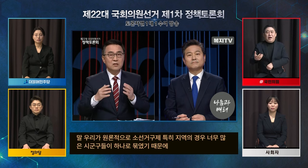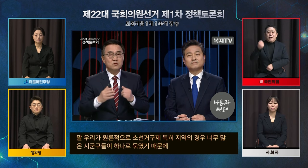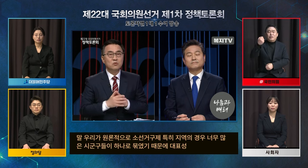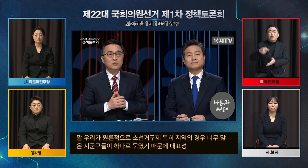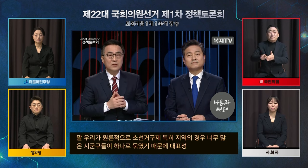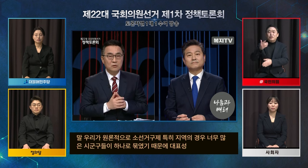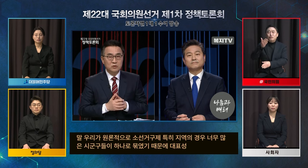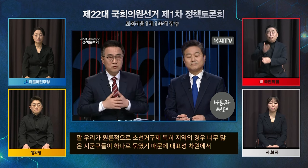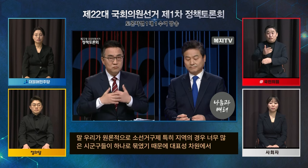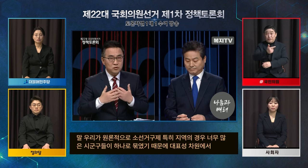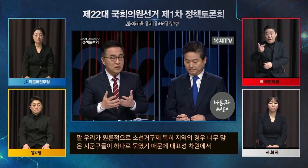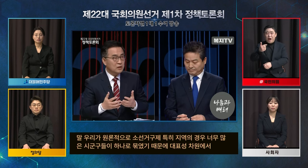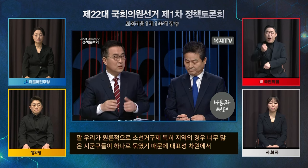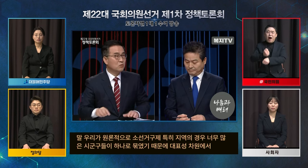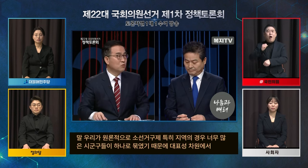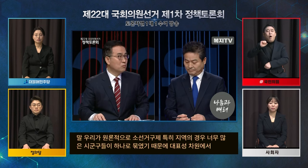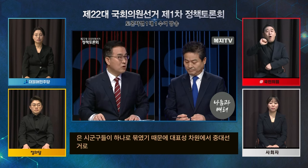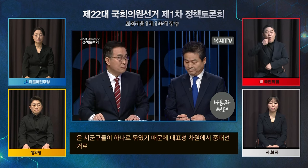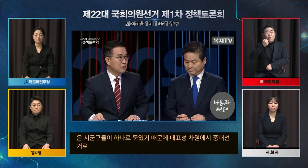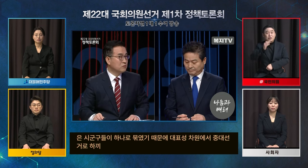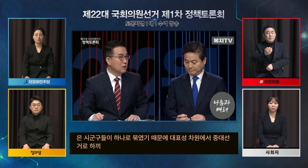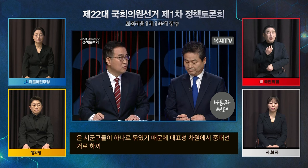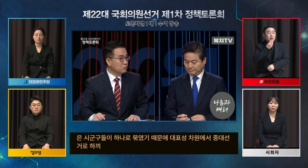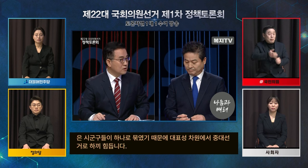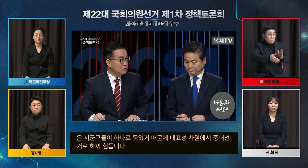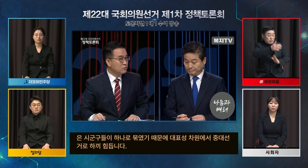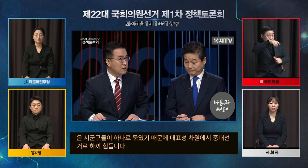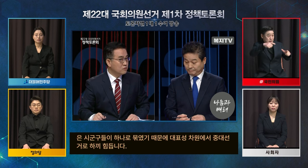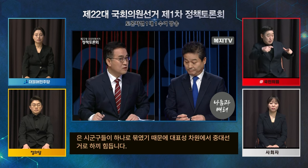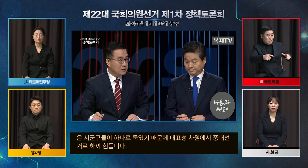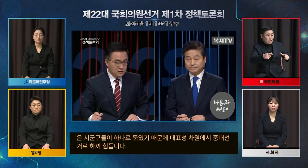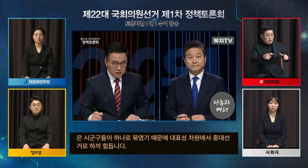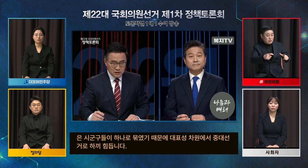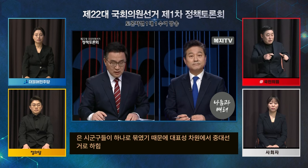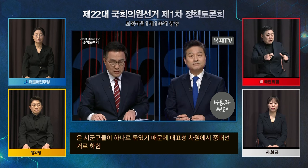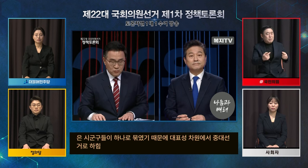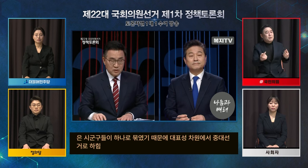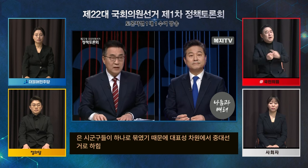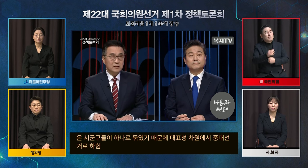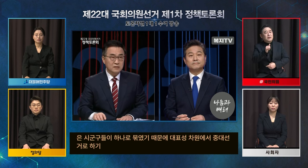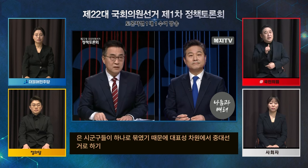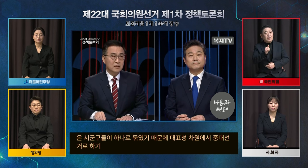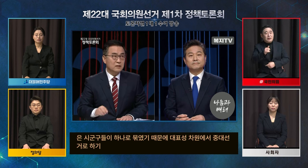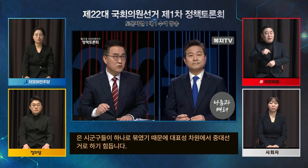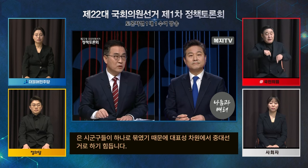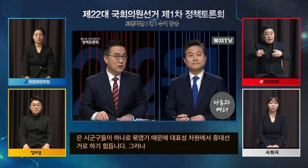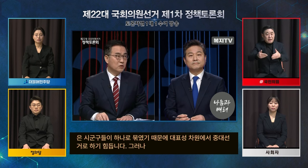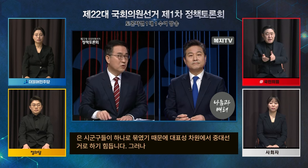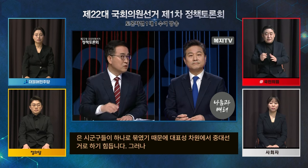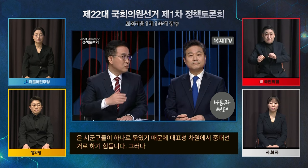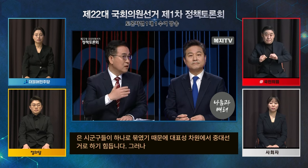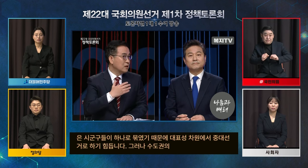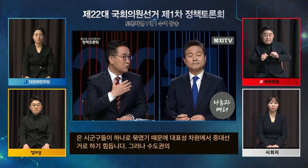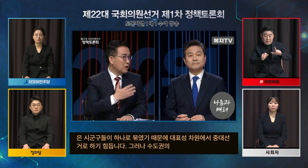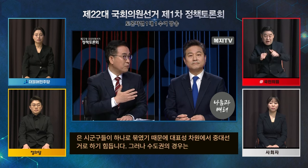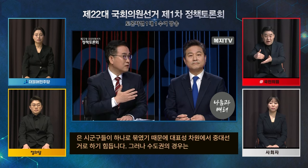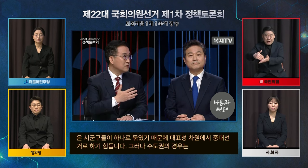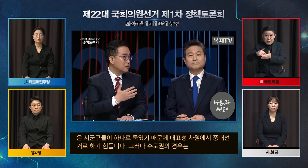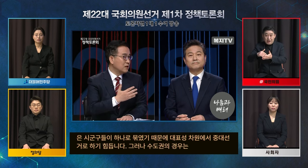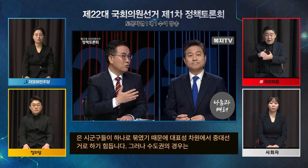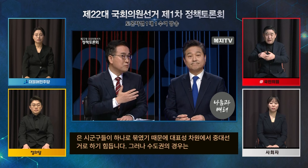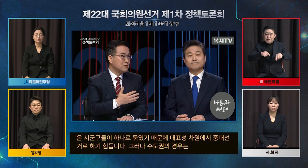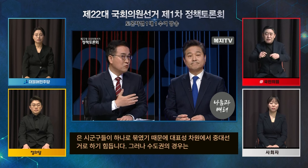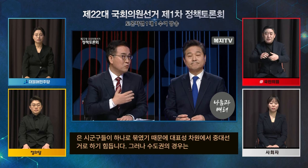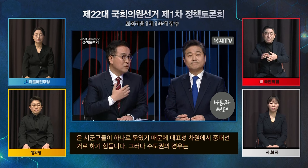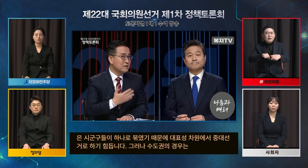그러나 수도권의 경우는 충분히 도농복합형 중대선거구로 할 수 있었다는 것이 우리 당 내에서 다수의 의견이 있고 초당파